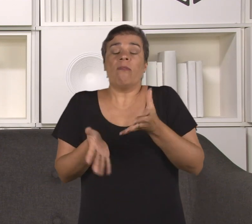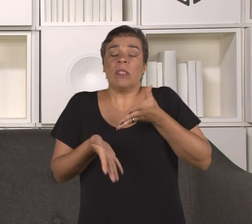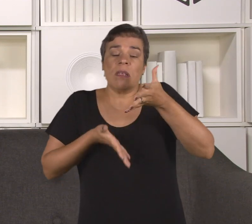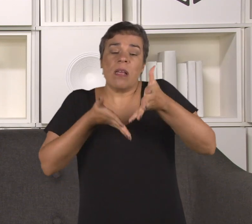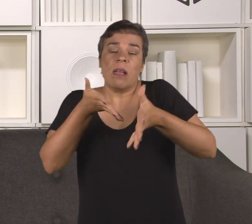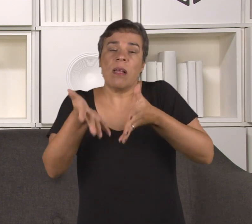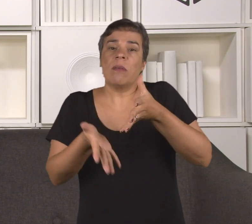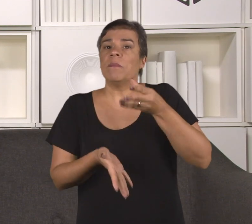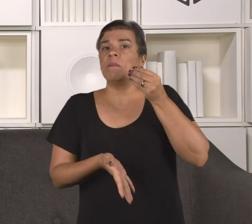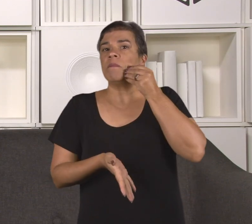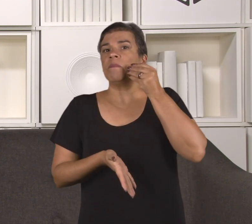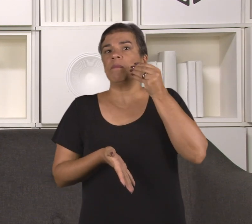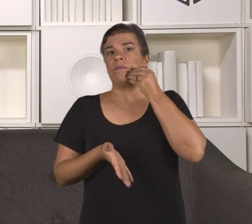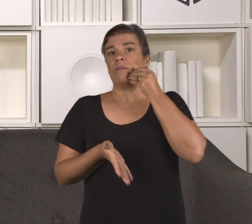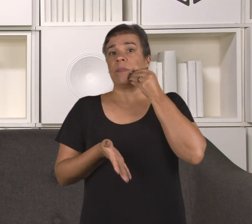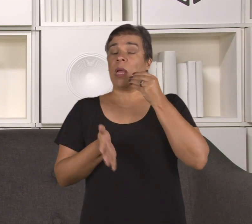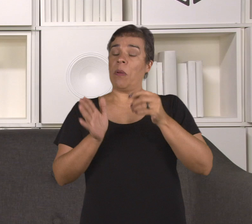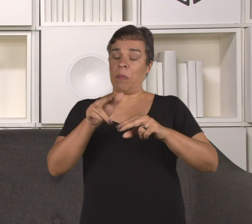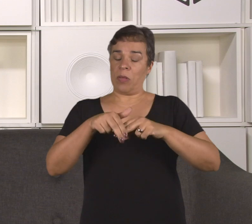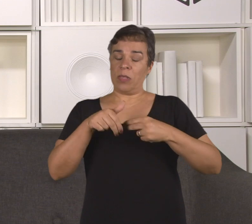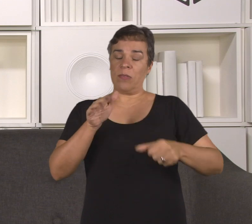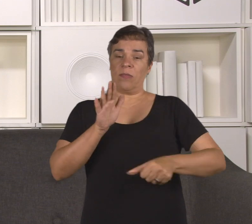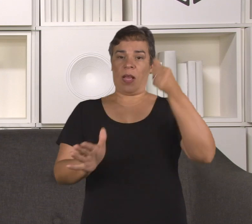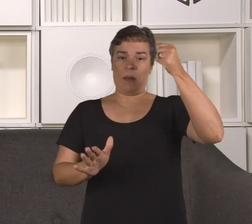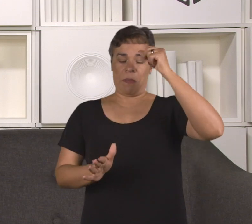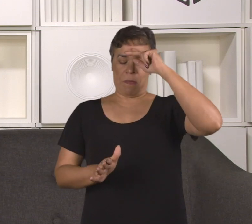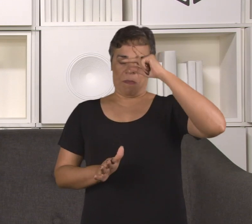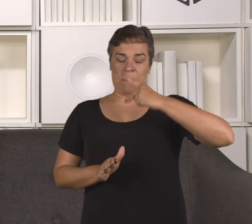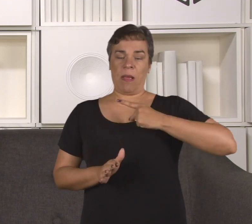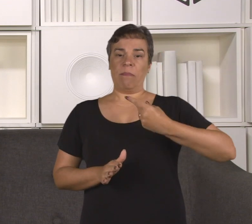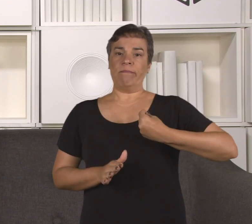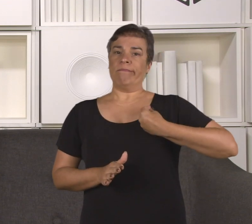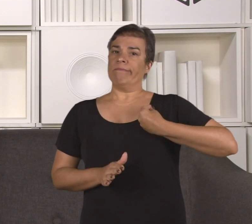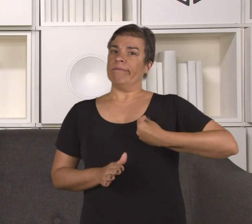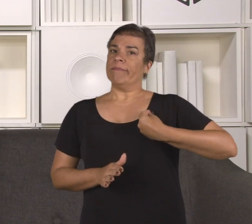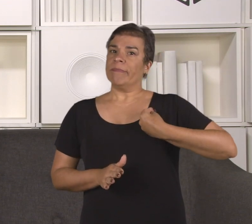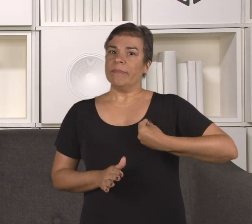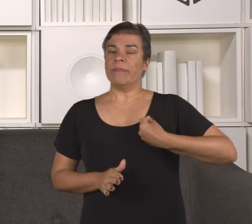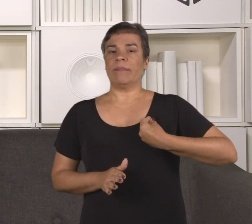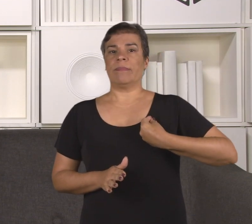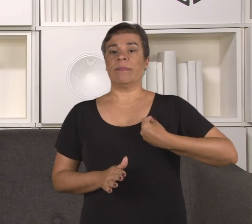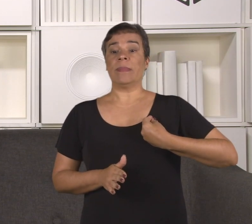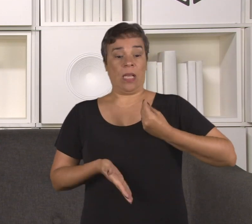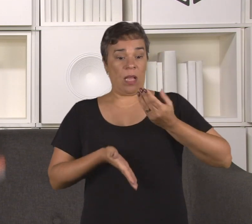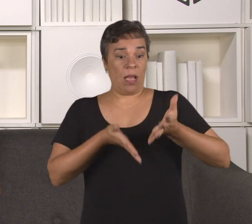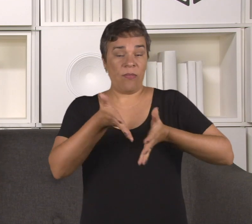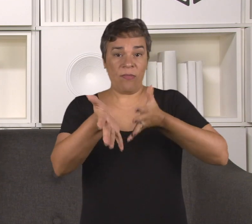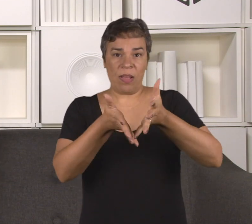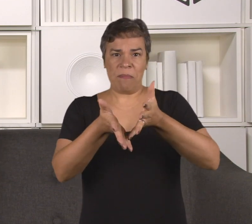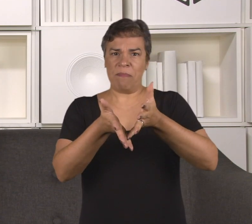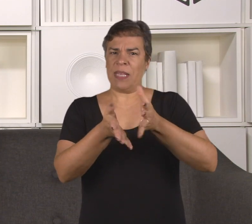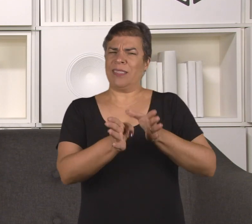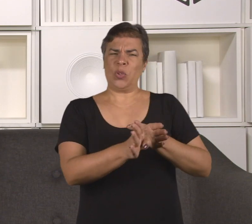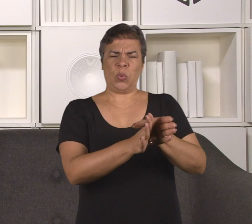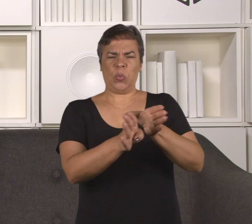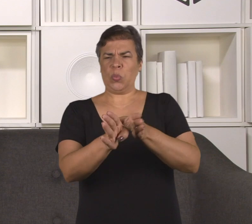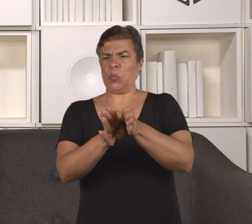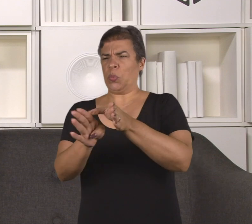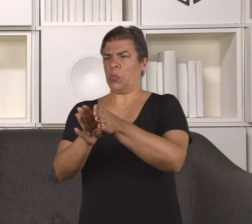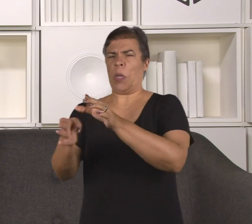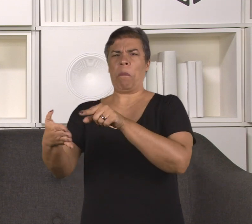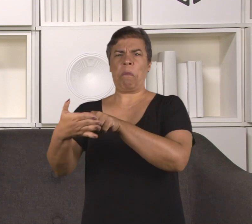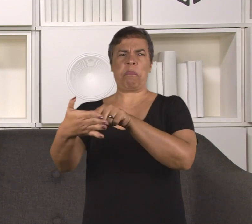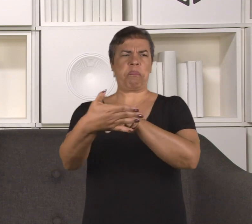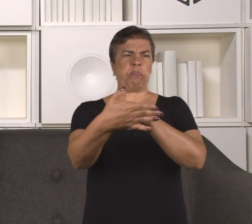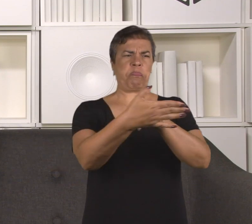Então, fale em primeira pessoa. Partilhe mas não fique dando conselhos e apontando o